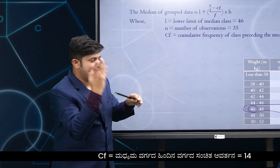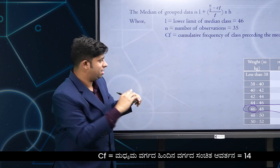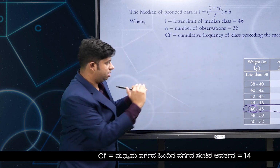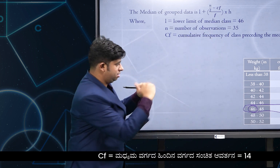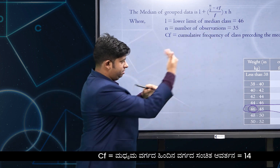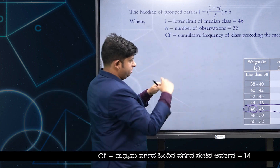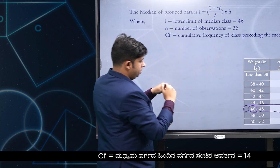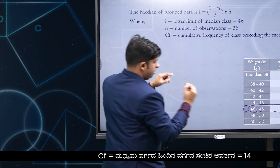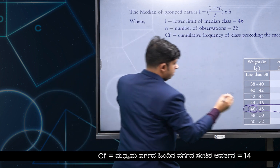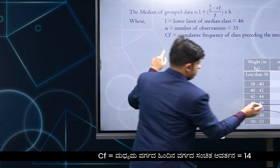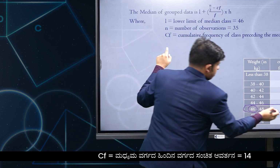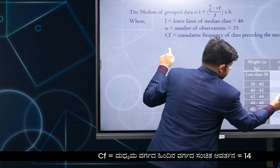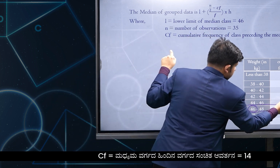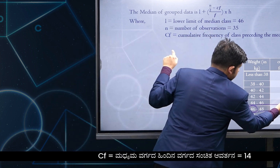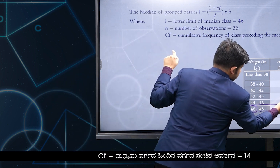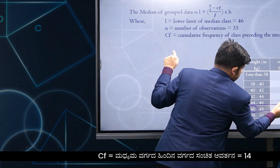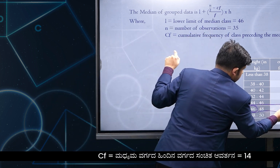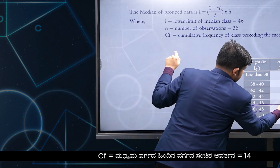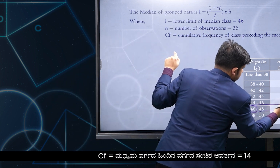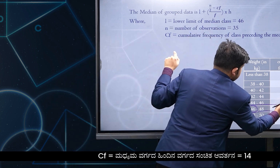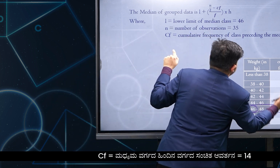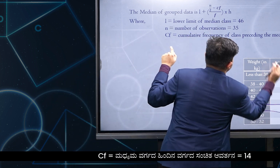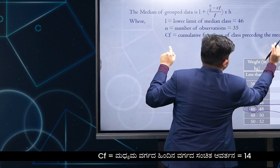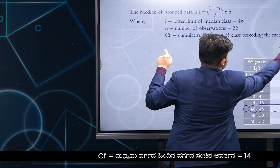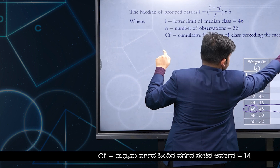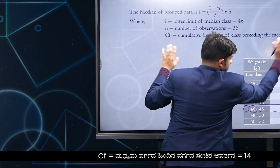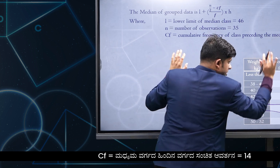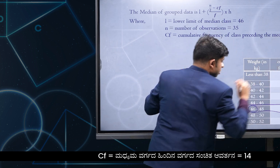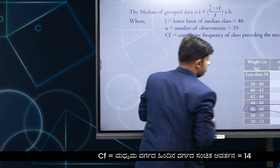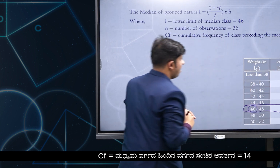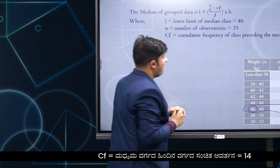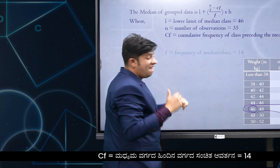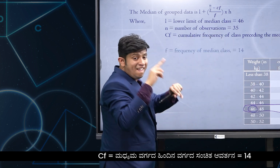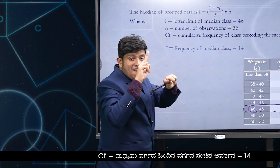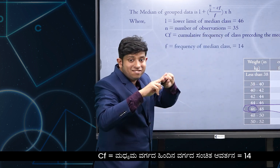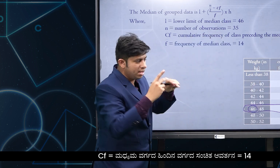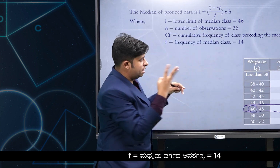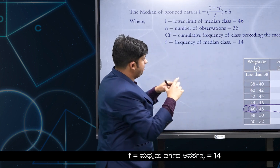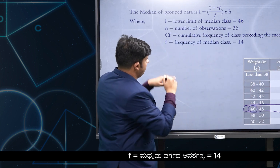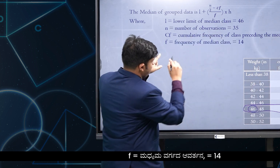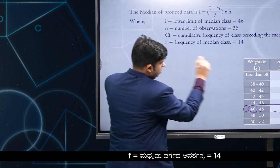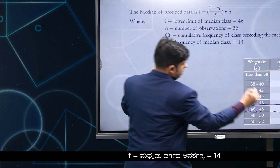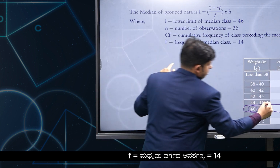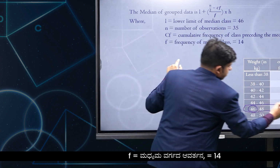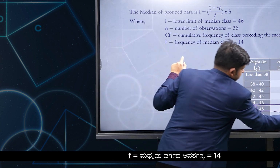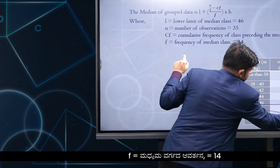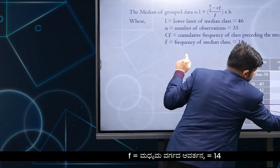CF = ಮಧ್ಯಮ ವರ್ಗದ ಹಿಂದಿನ ವರ್ಗದ ಸಂಚಿತ ಆವರ್ತನ 14. F = ಮಧ್ಯಮ